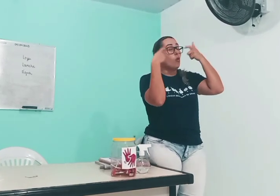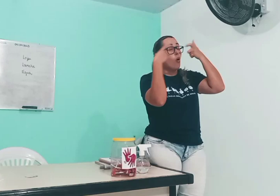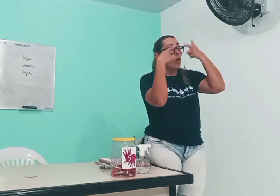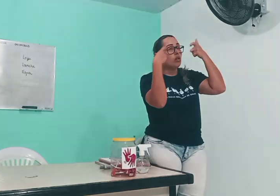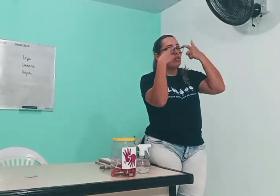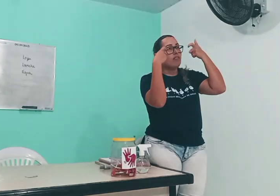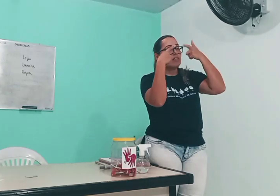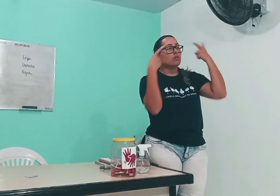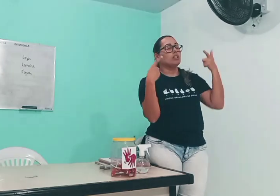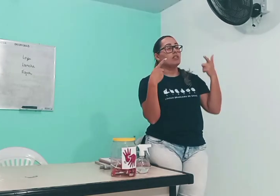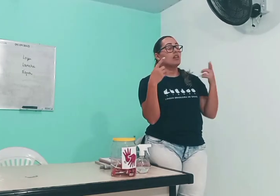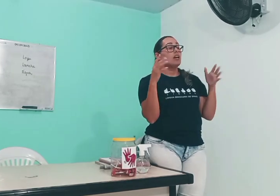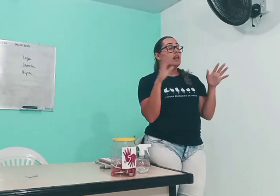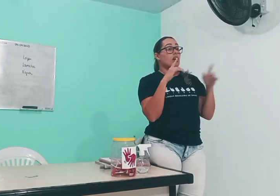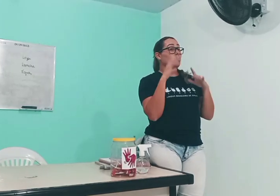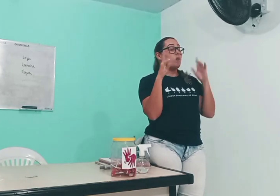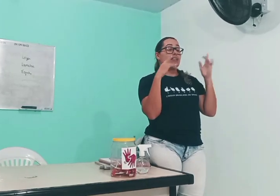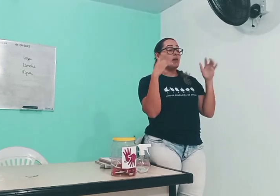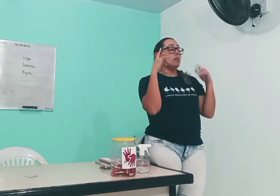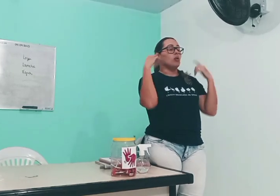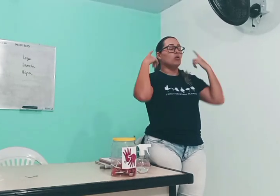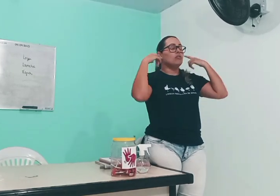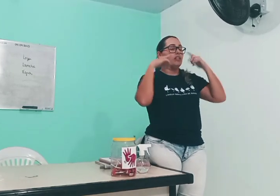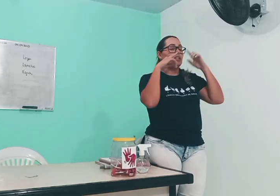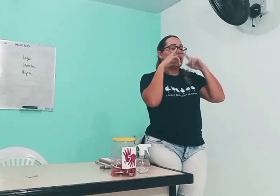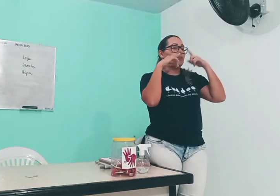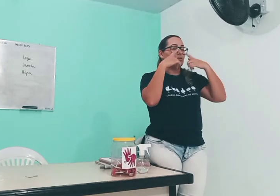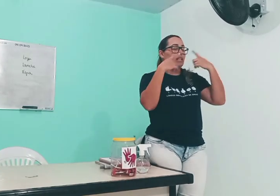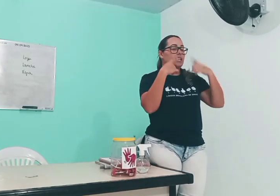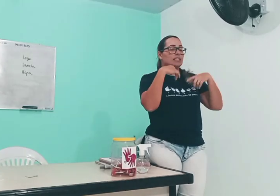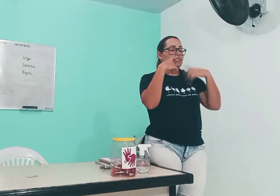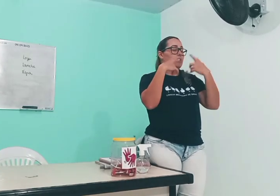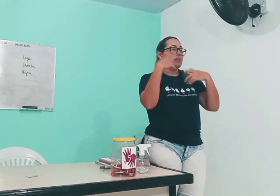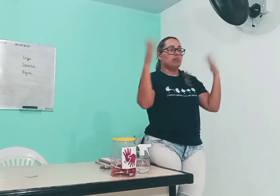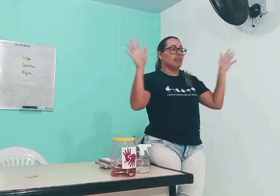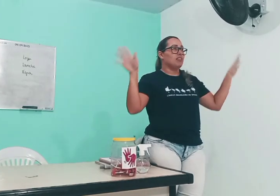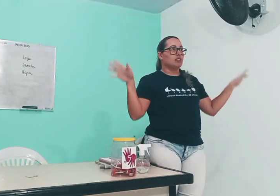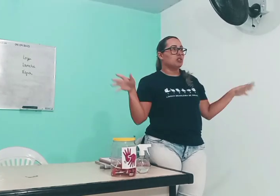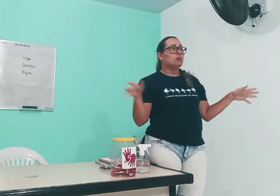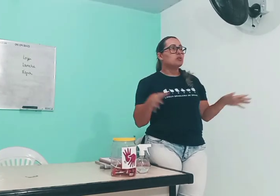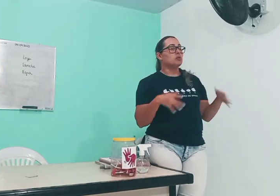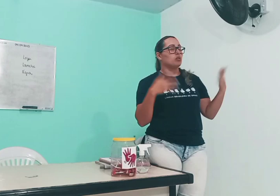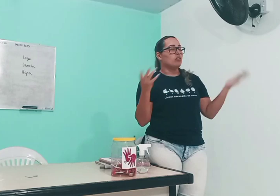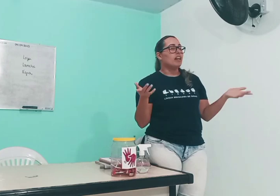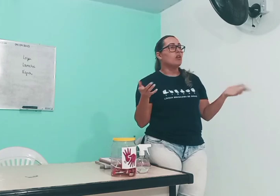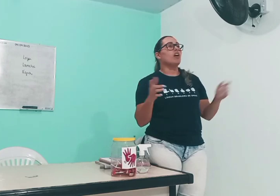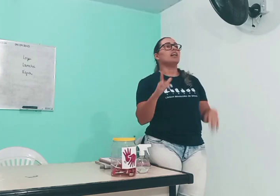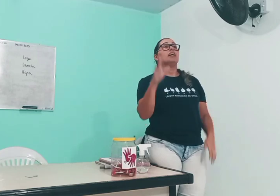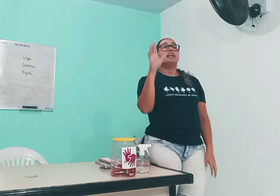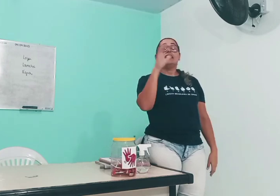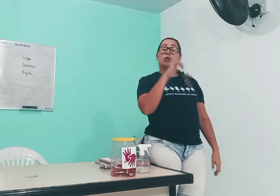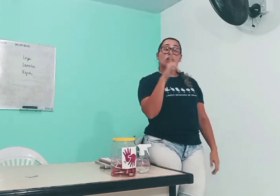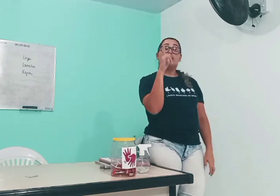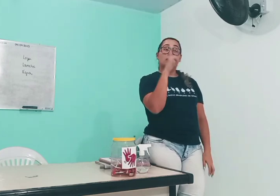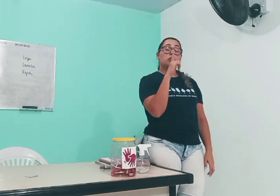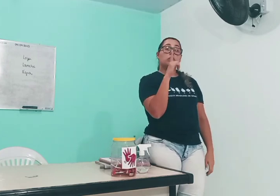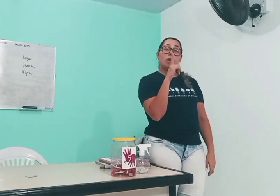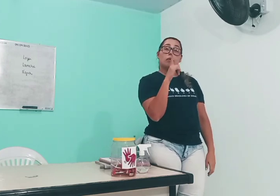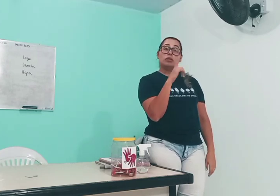olho, eu não faço isso, eu não passo a mão no ouvido, no nariz, na frente das pessoas, que eu tenho vergonha. Então, eu evito pôr a mão na